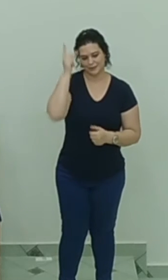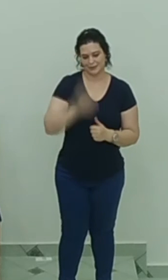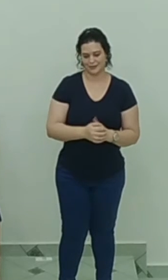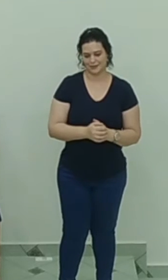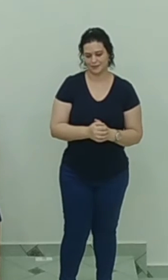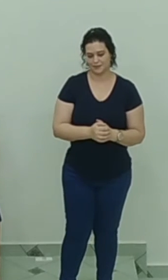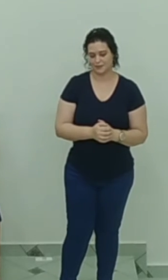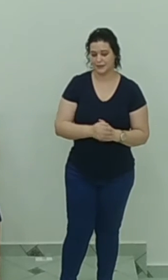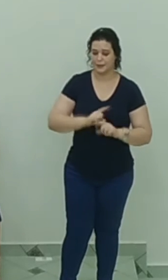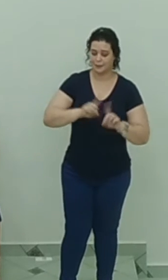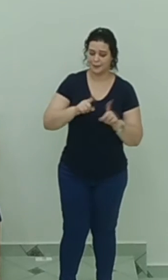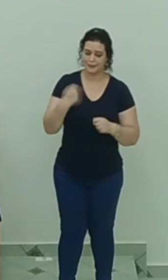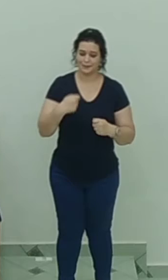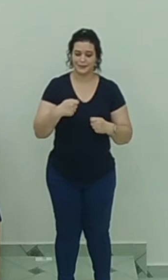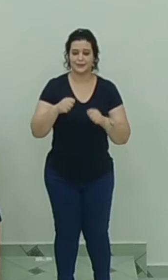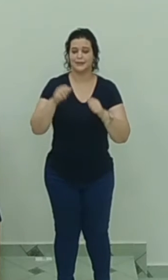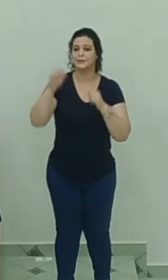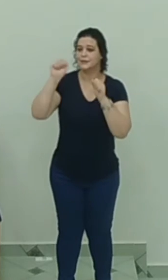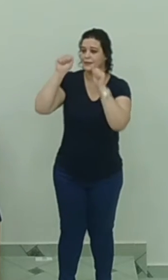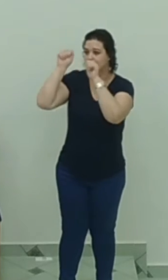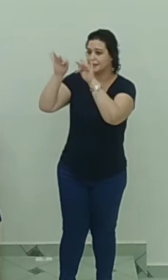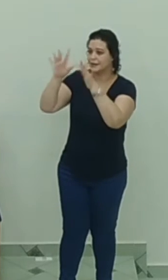sejam tributadas graças a Deus.